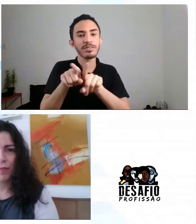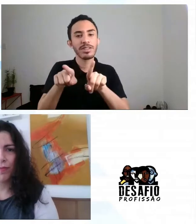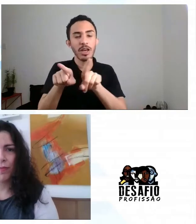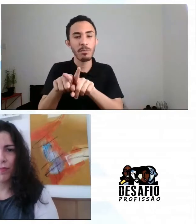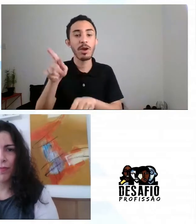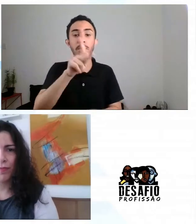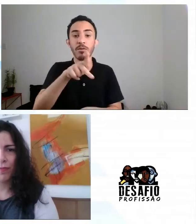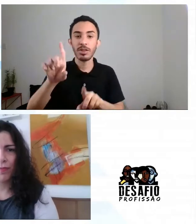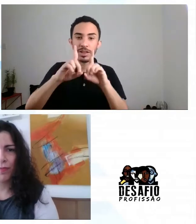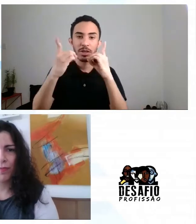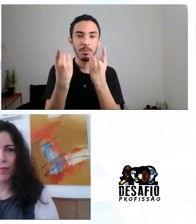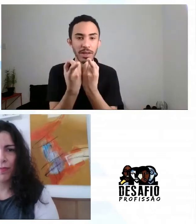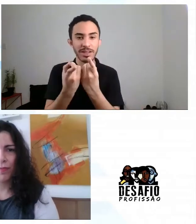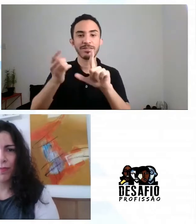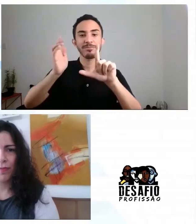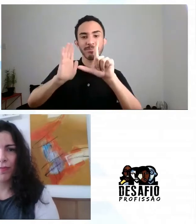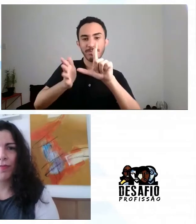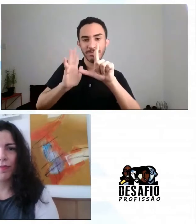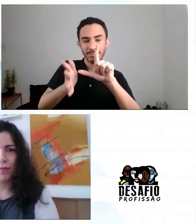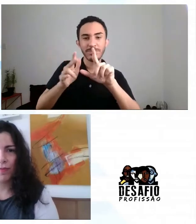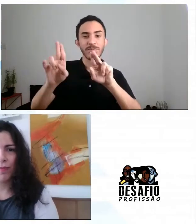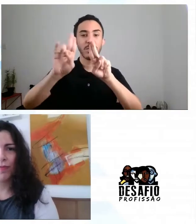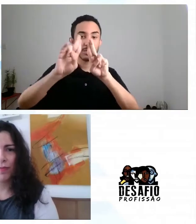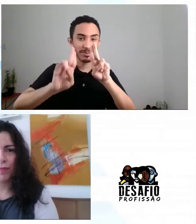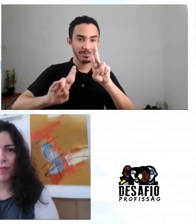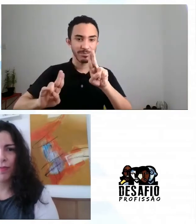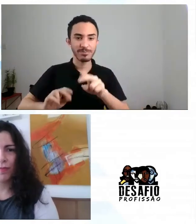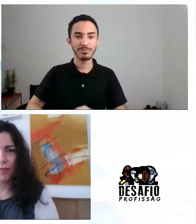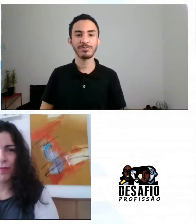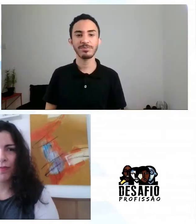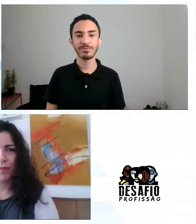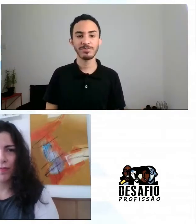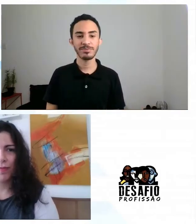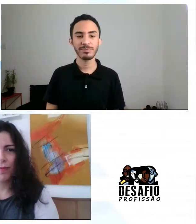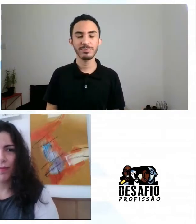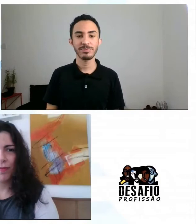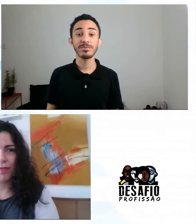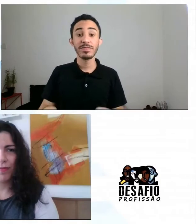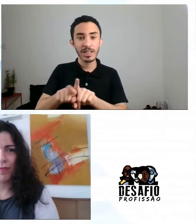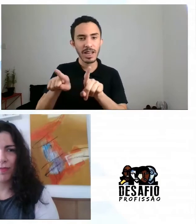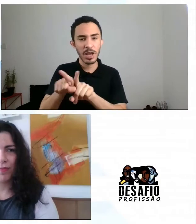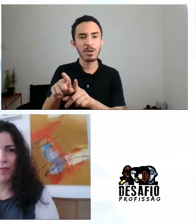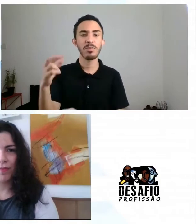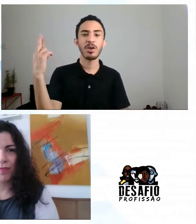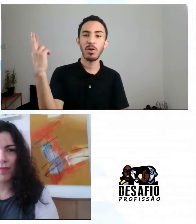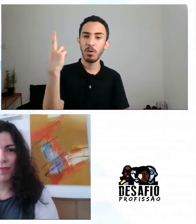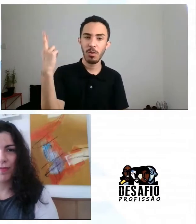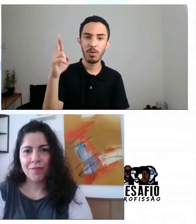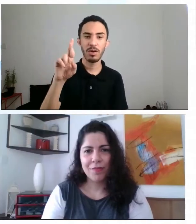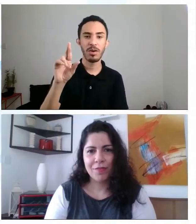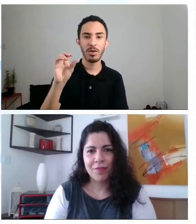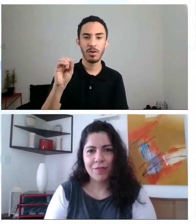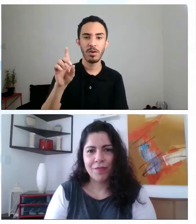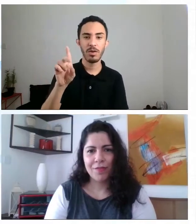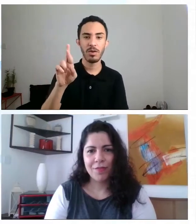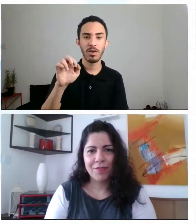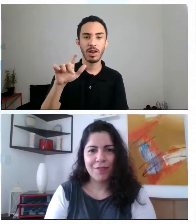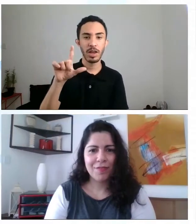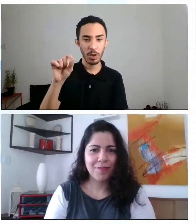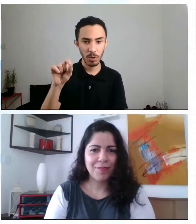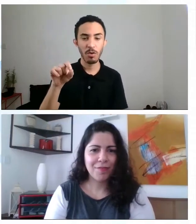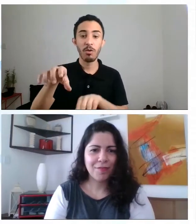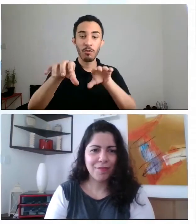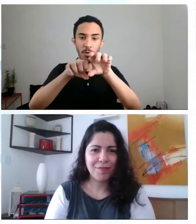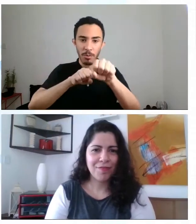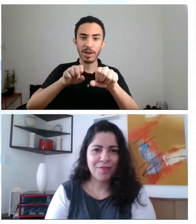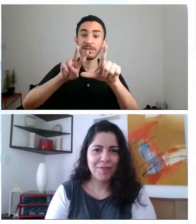do Departamento de Libras da UFRJ. E o Rodrigo de Souza, que é bacharel em